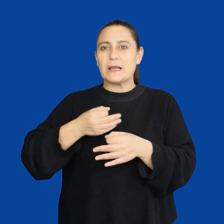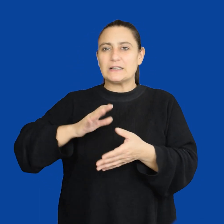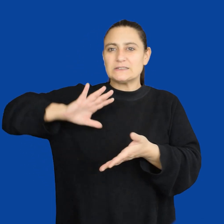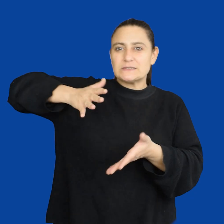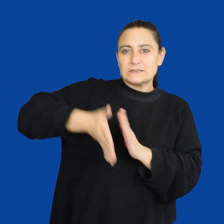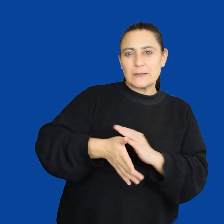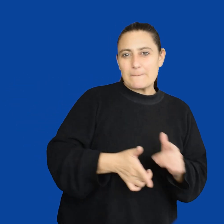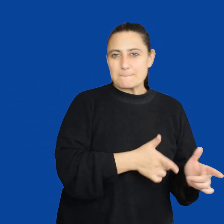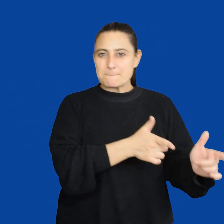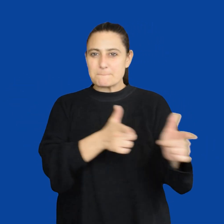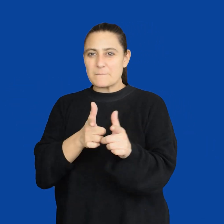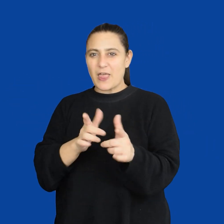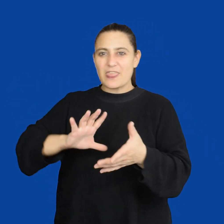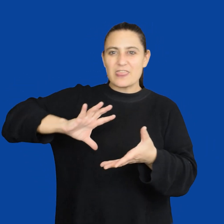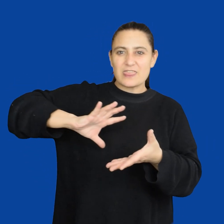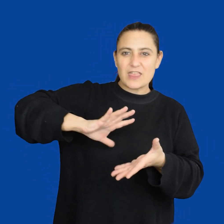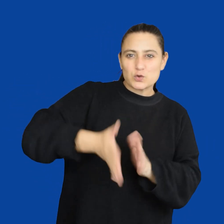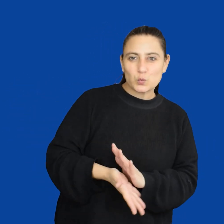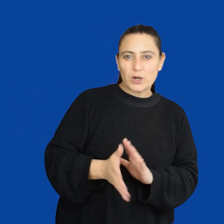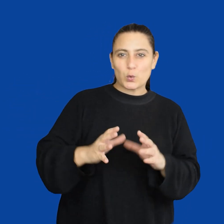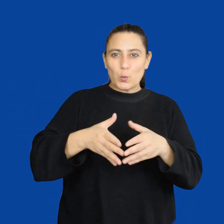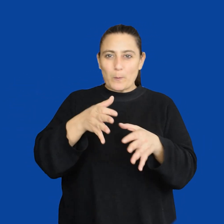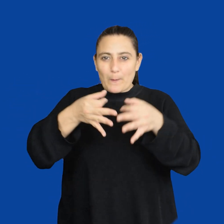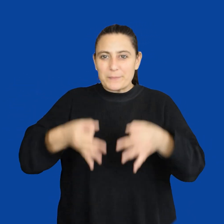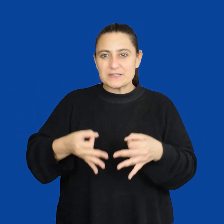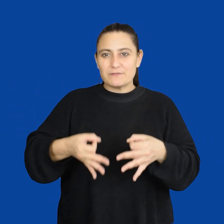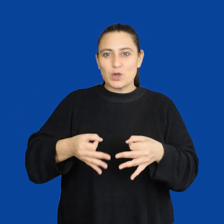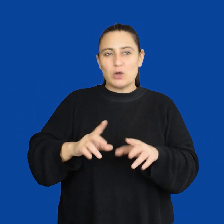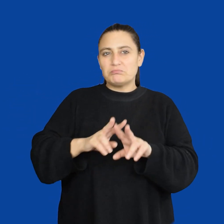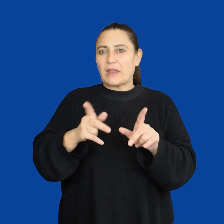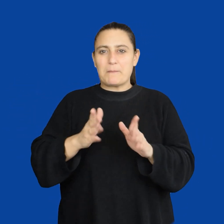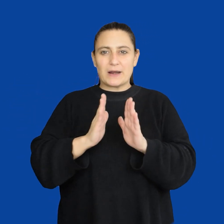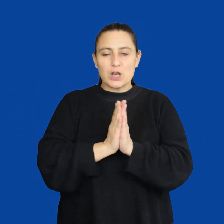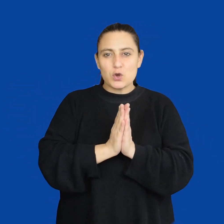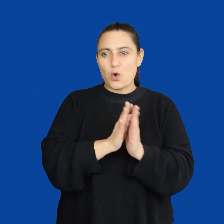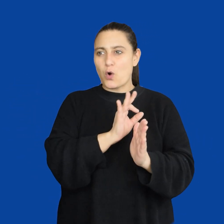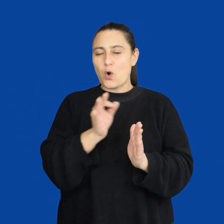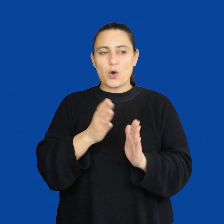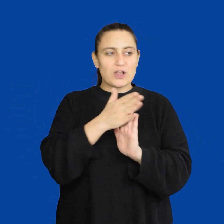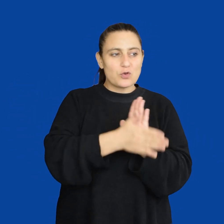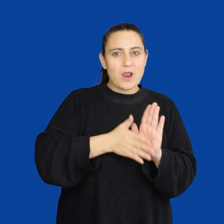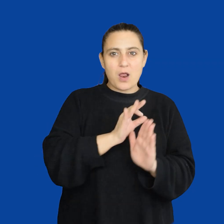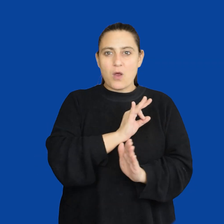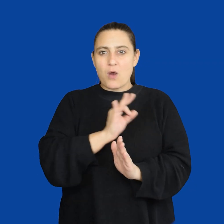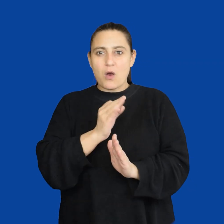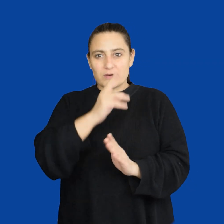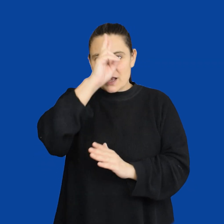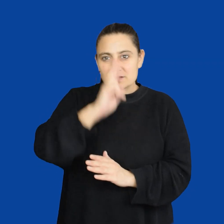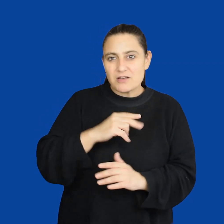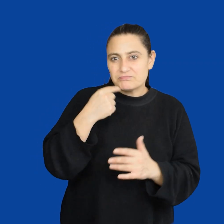aquellos crímenes perpetuados con el fin de destruir a un grupo definido, ya sea por motivos religiosos,